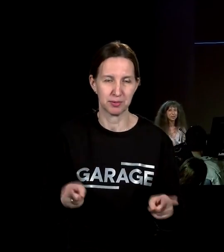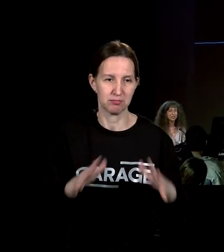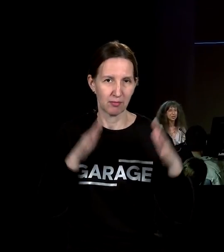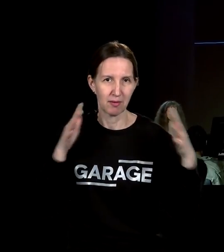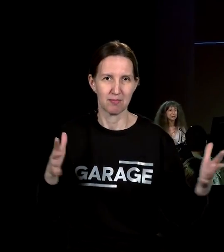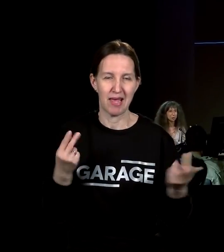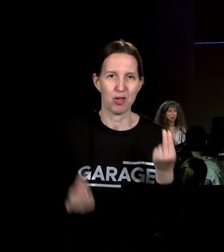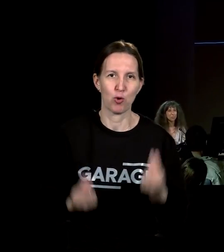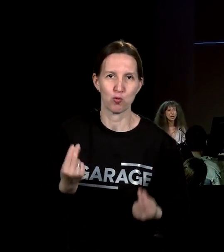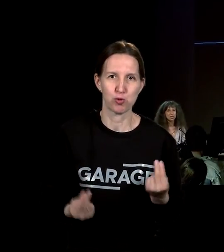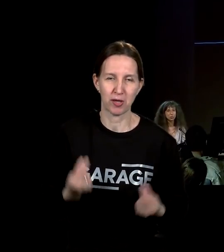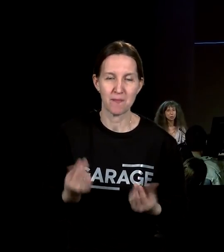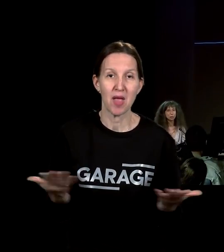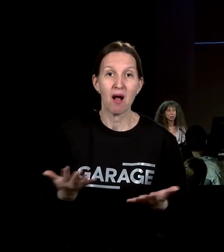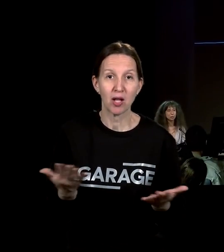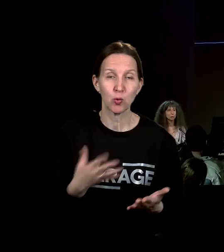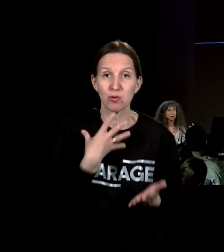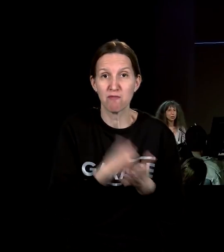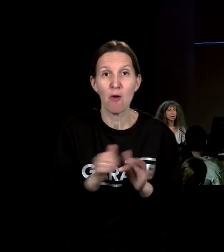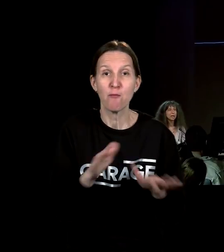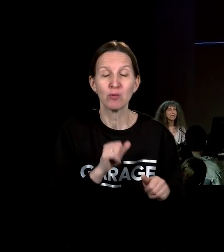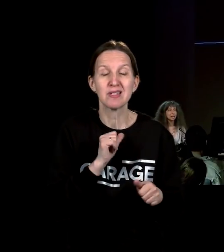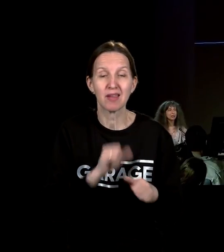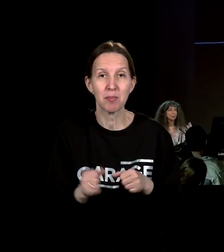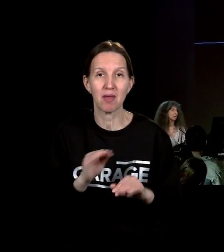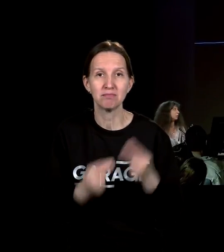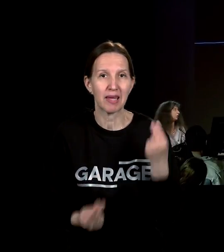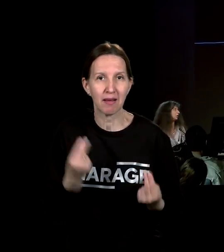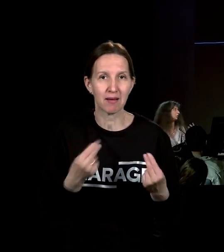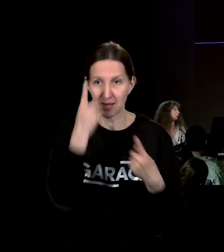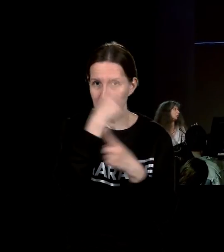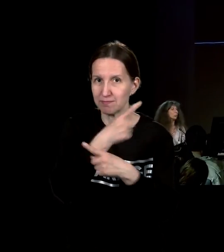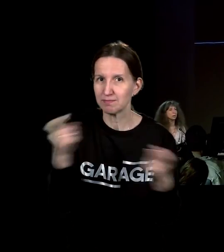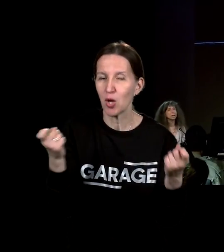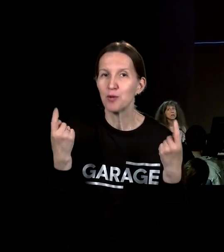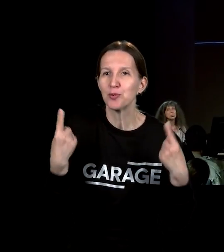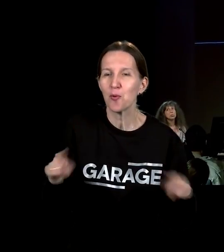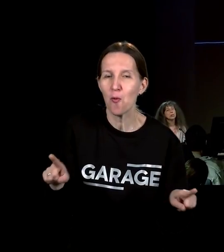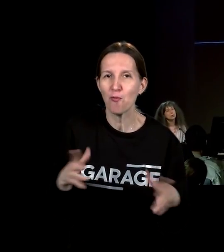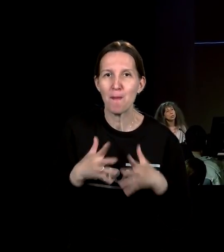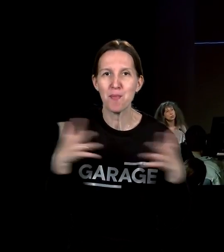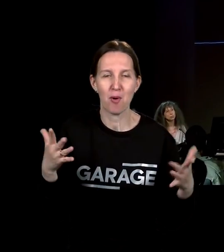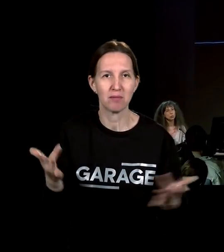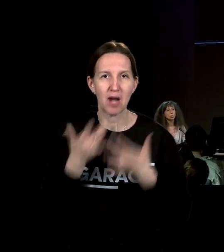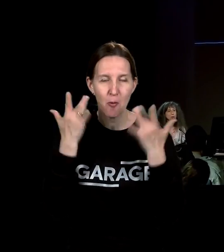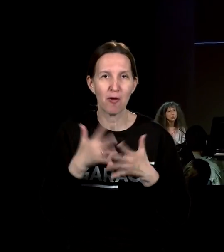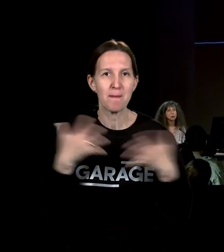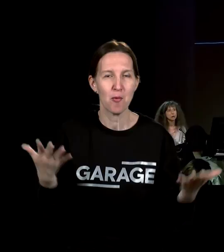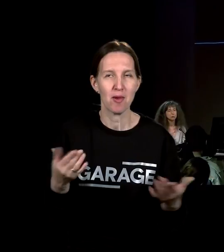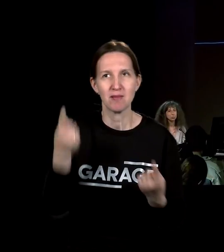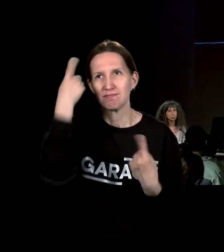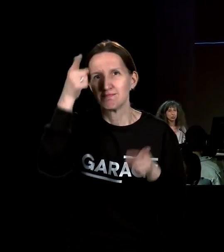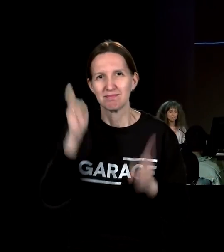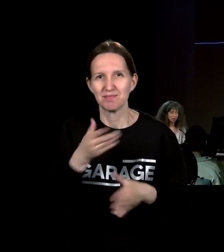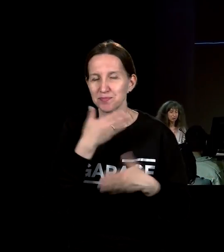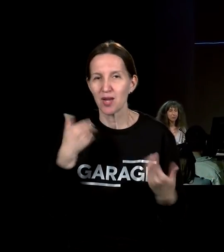величину практически игрушки, которые эту свою функцию игры и некого сообщения, некого другого, более легкого, более